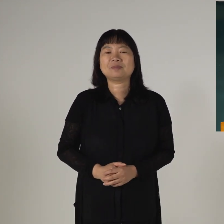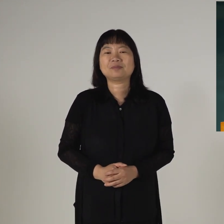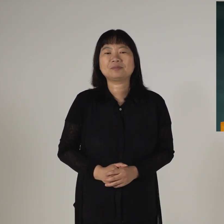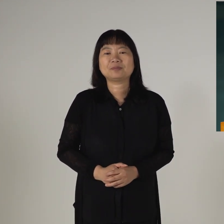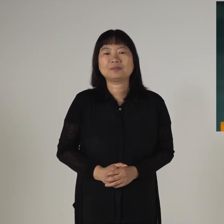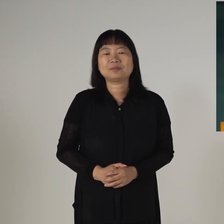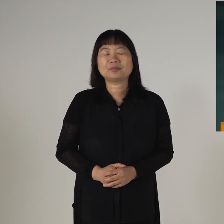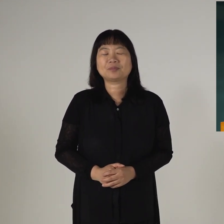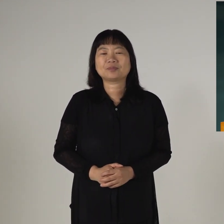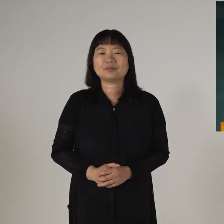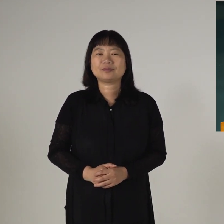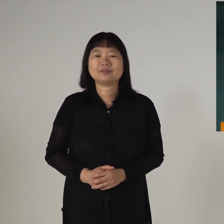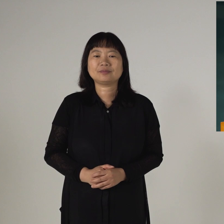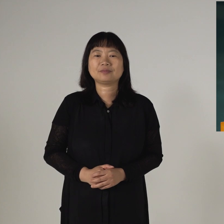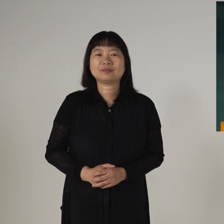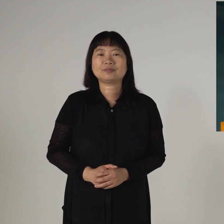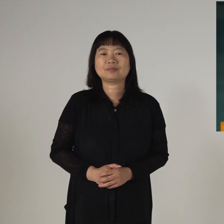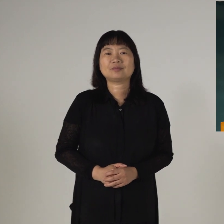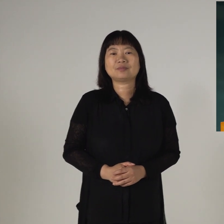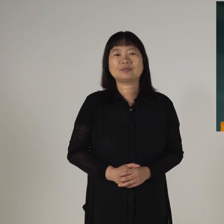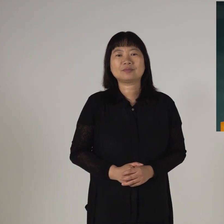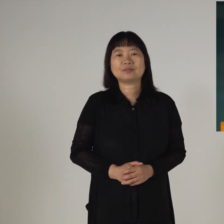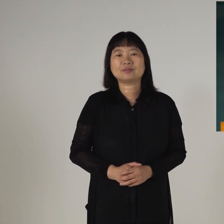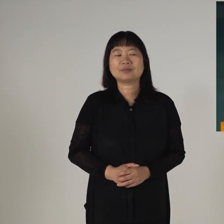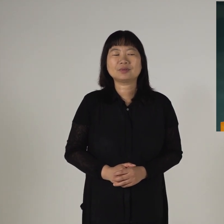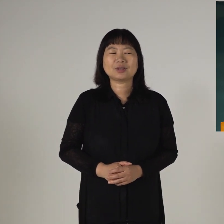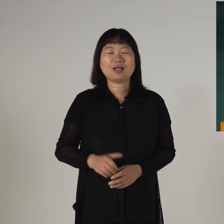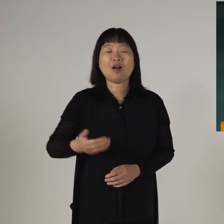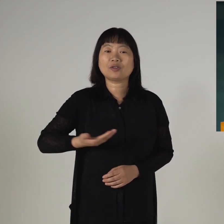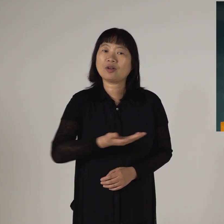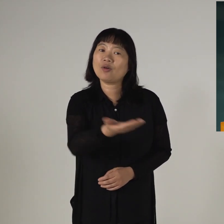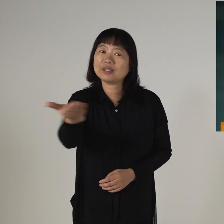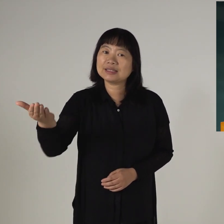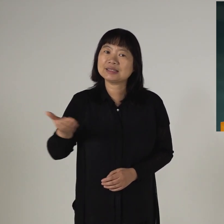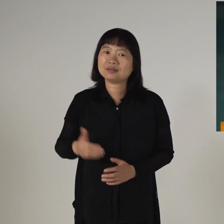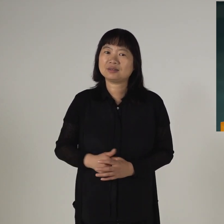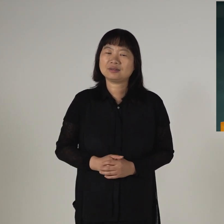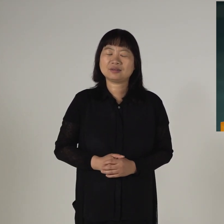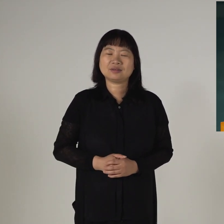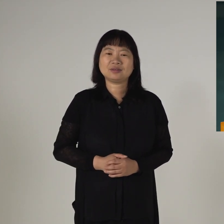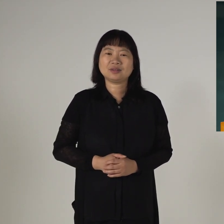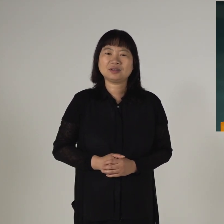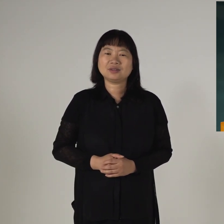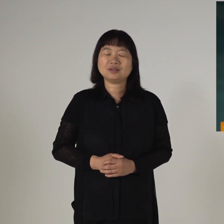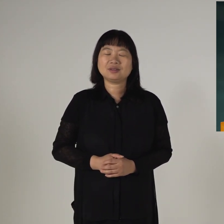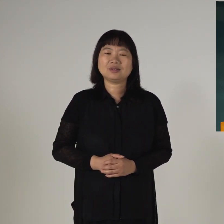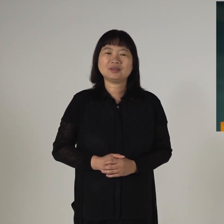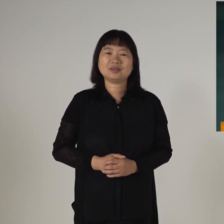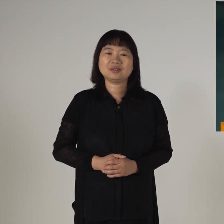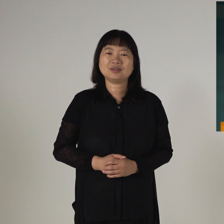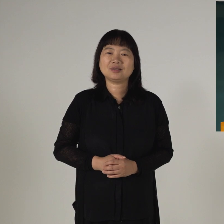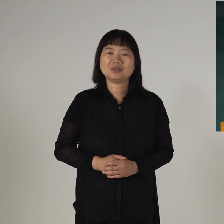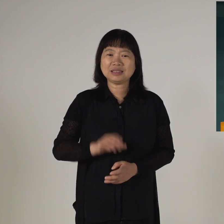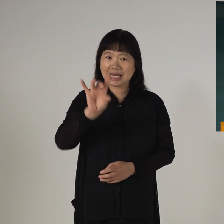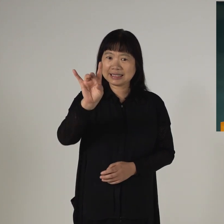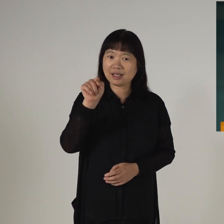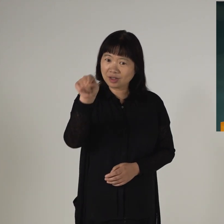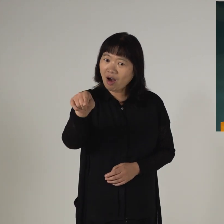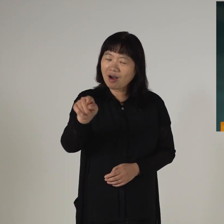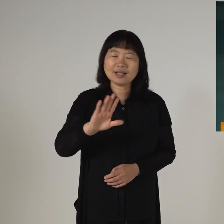아들의 욕망이기도 했어요. 너희는, 예수님이 복수로 표현을